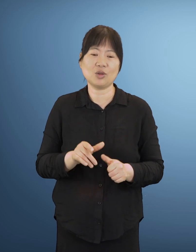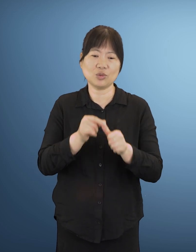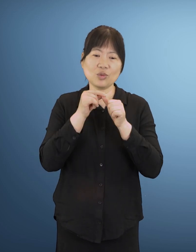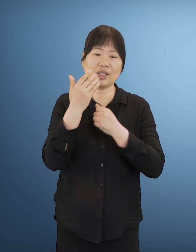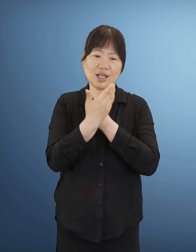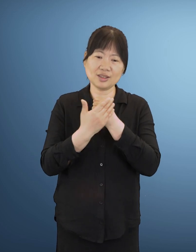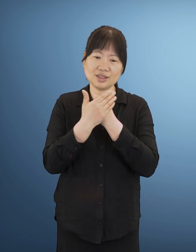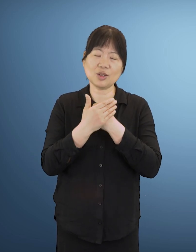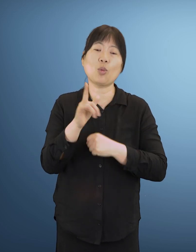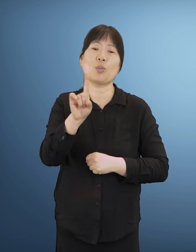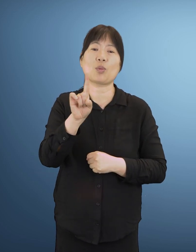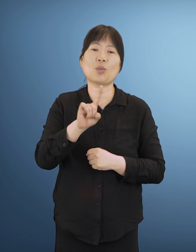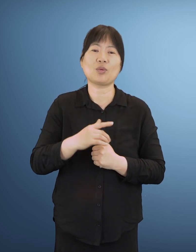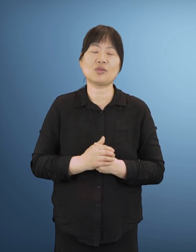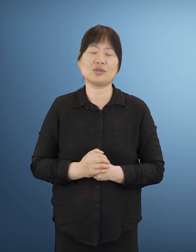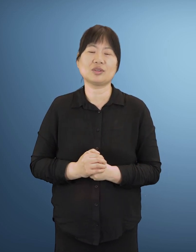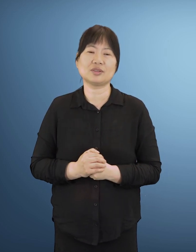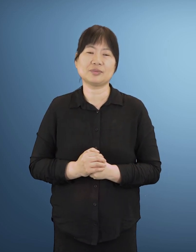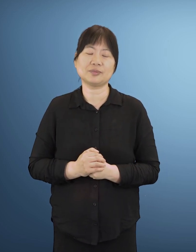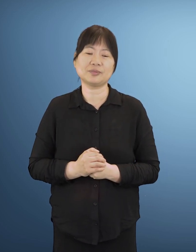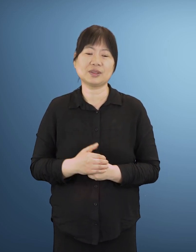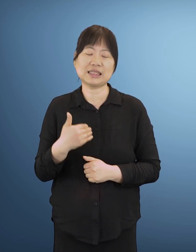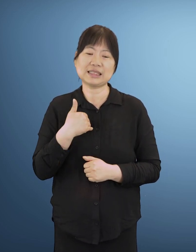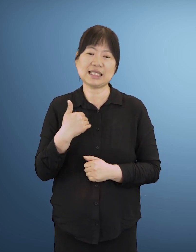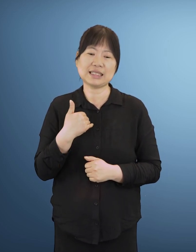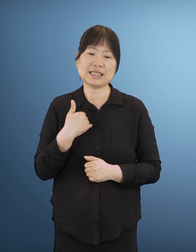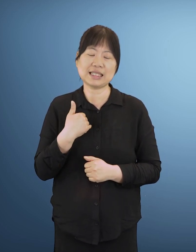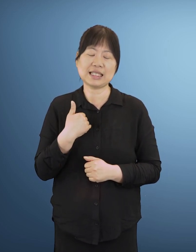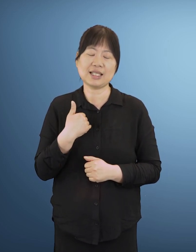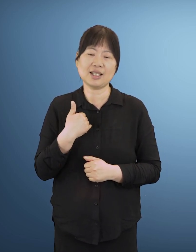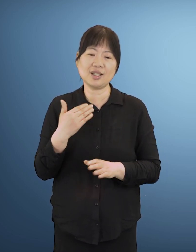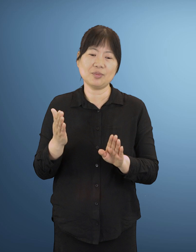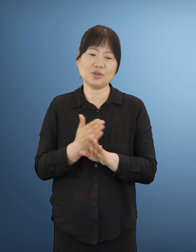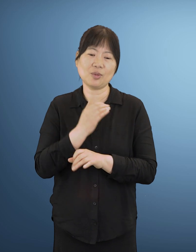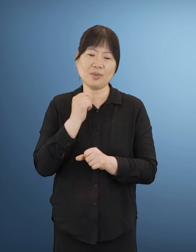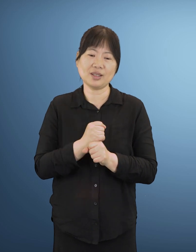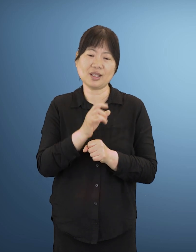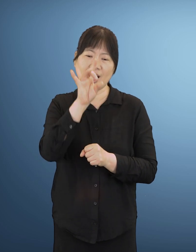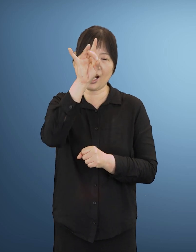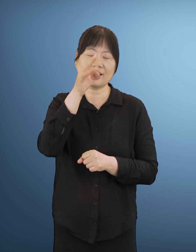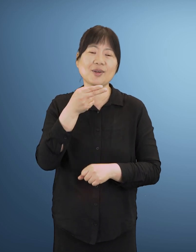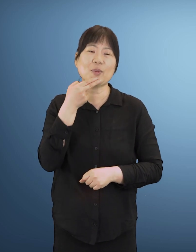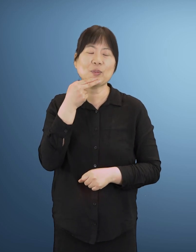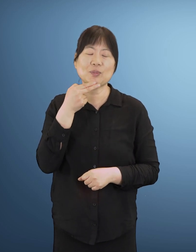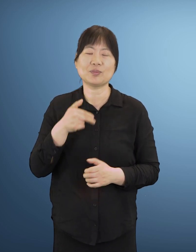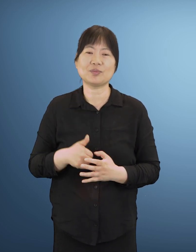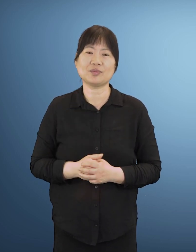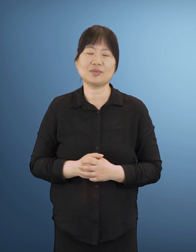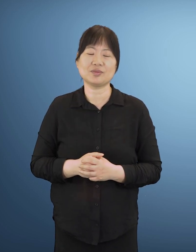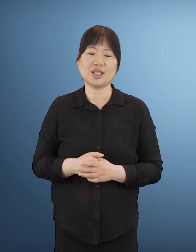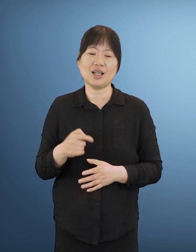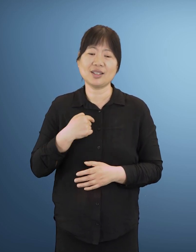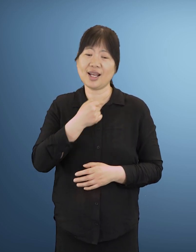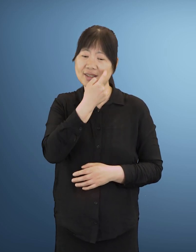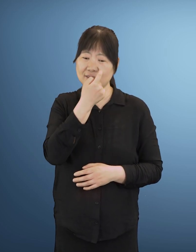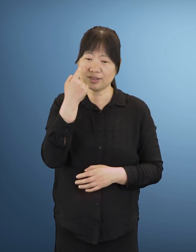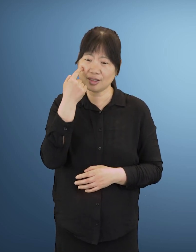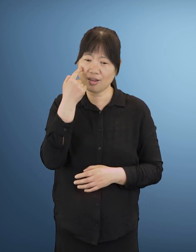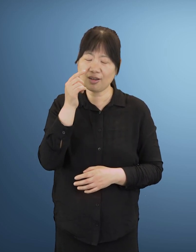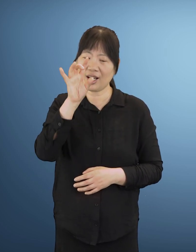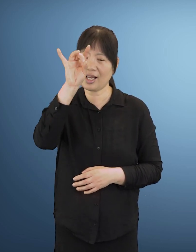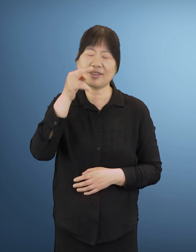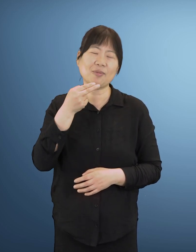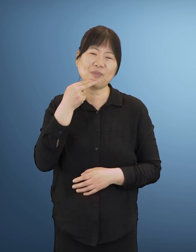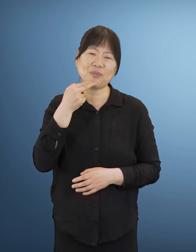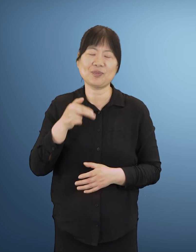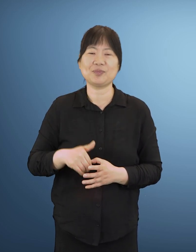구원의 은총은 내게 생성된 것이 일도 없어요. 내게 근거된 것이